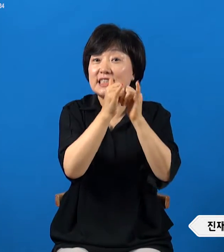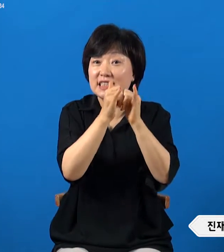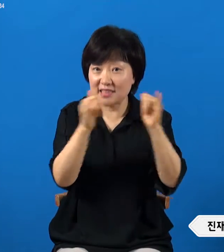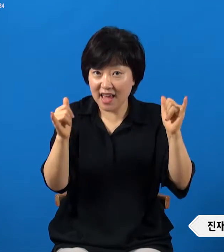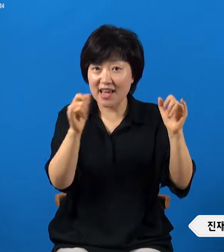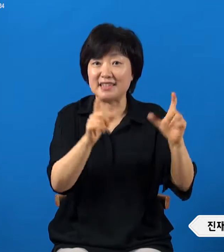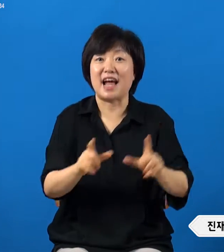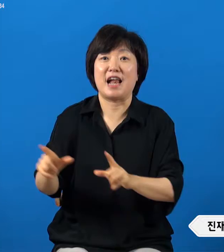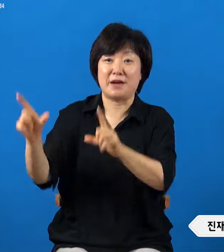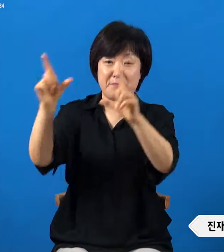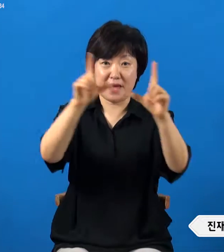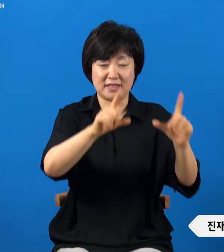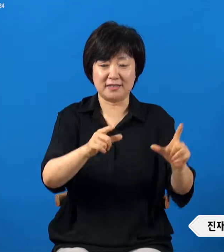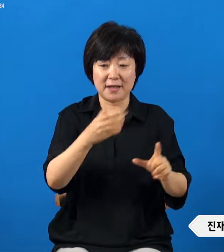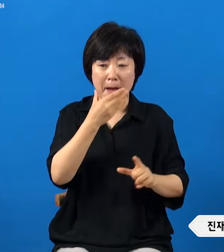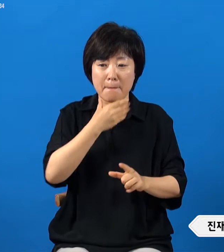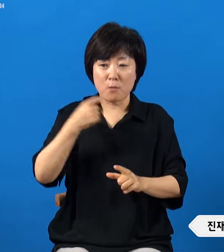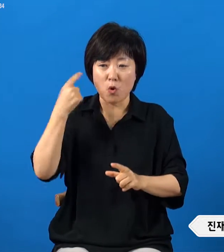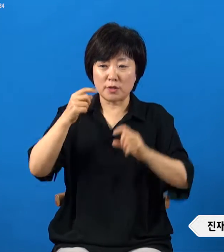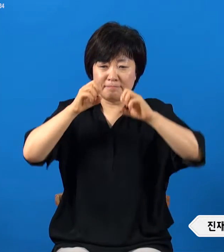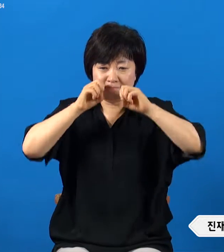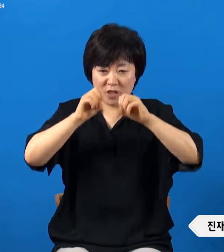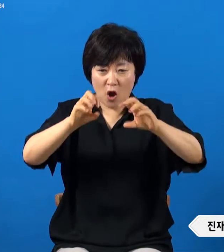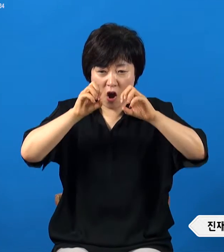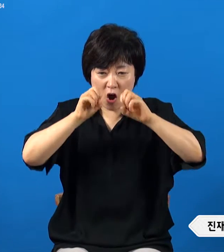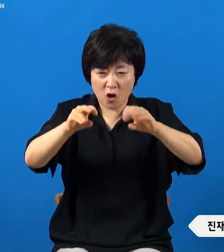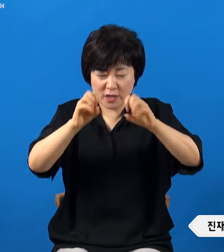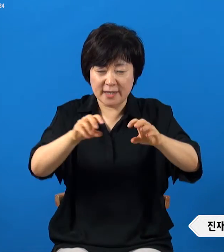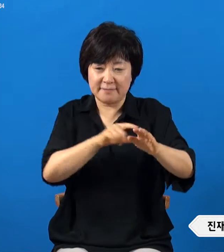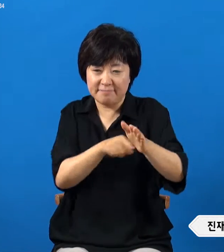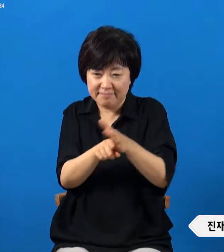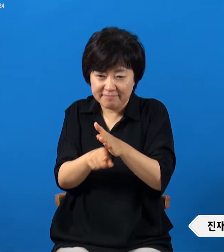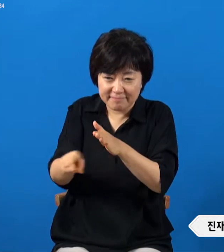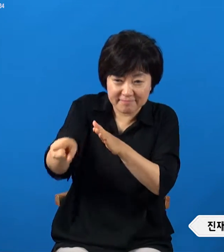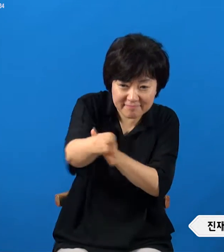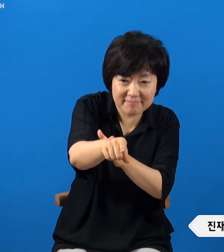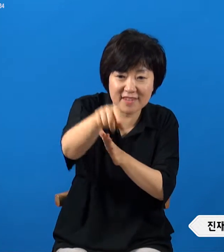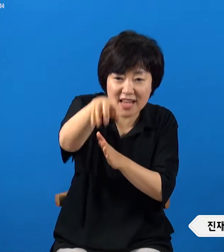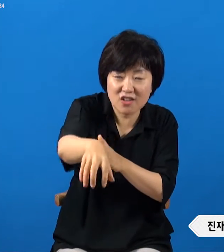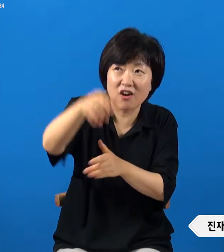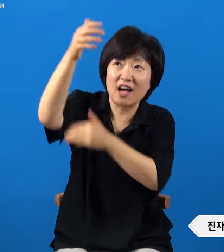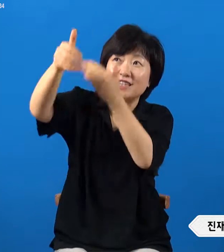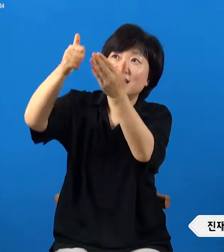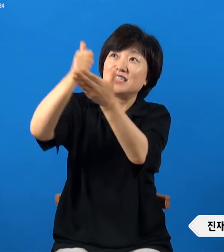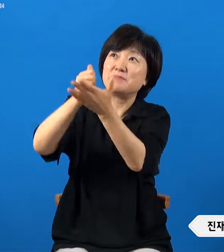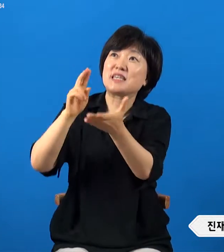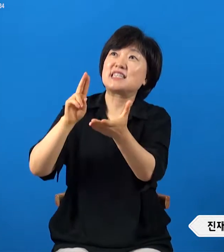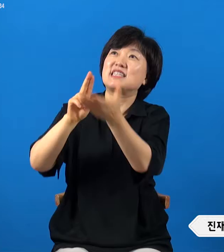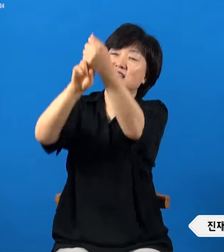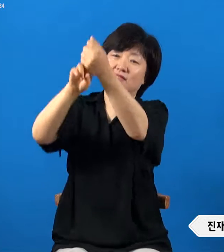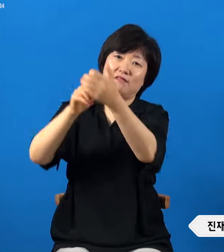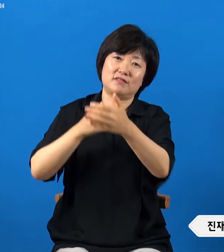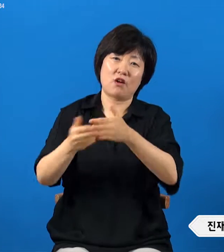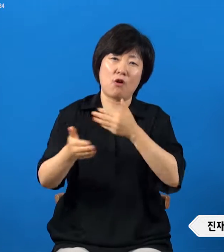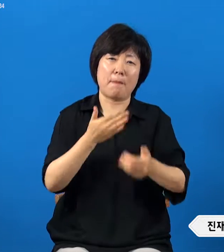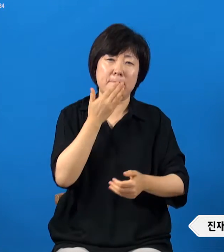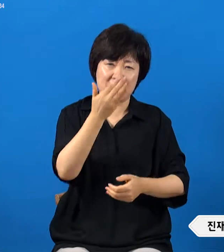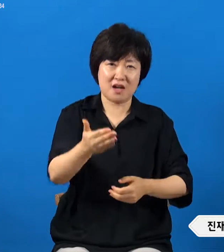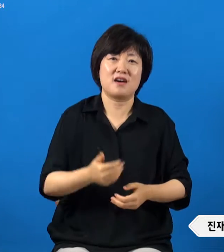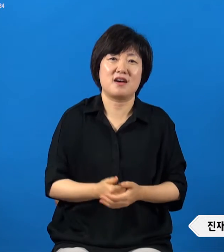복음의 최전방에서 하나님의 역사를 체험하는 하나님의 기적을 경험하게